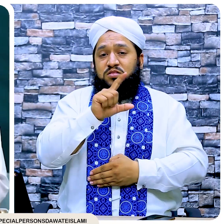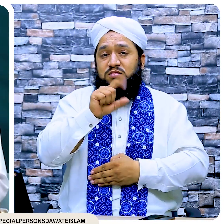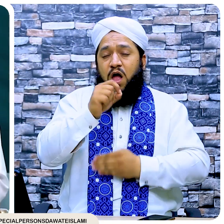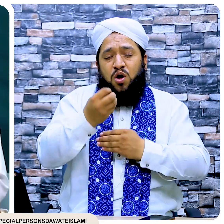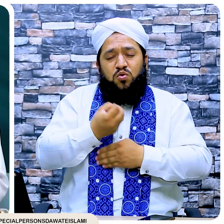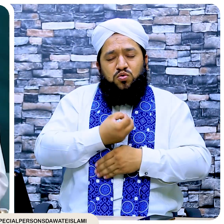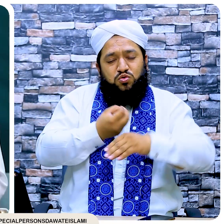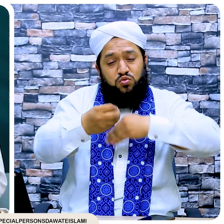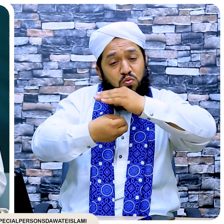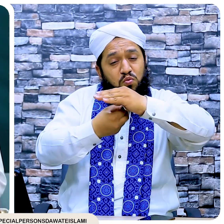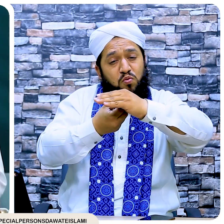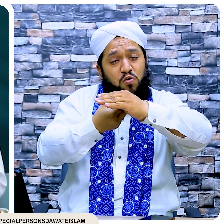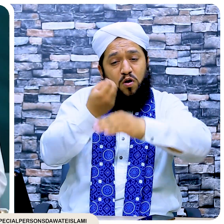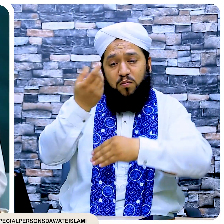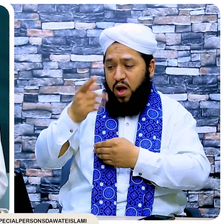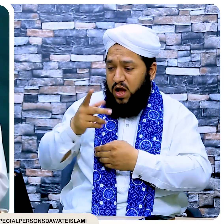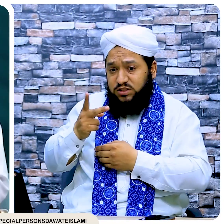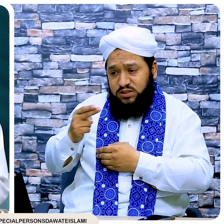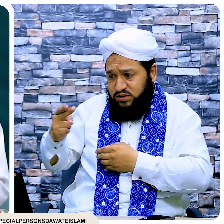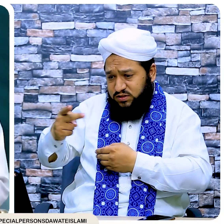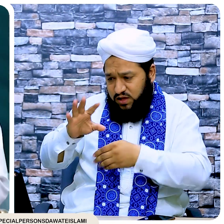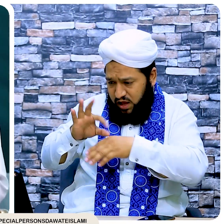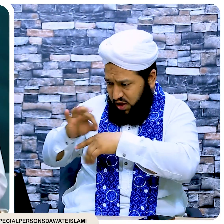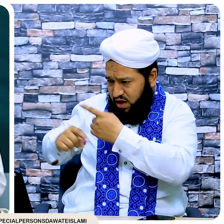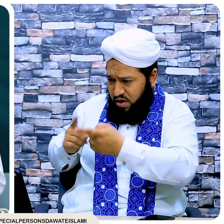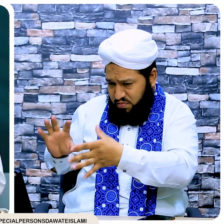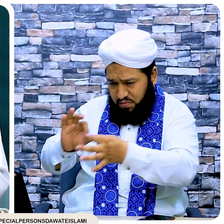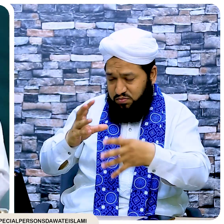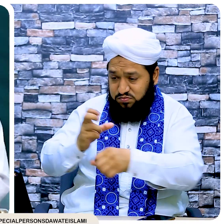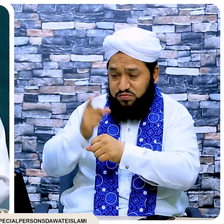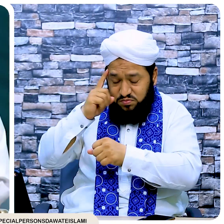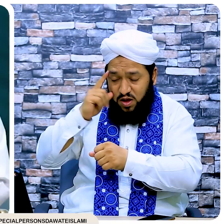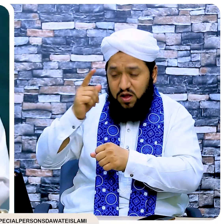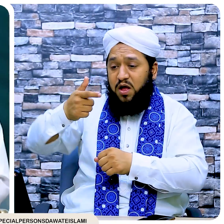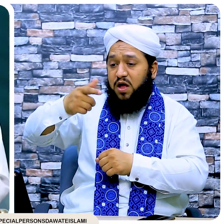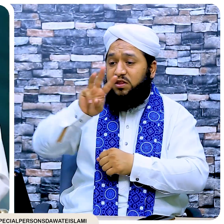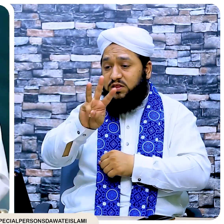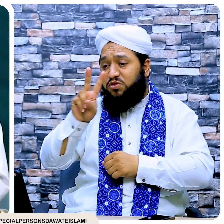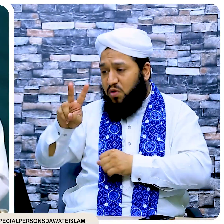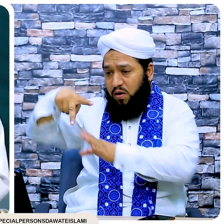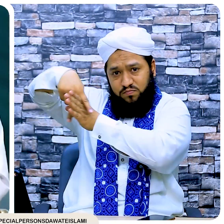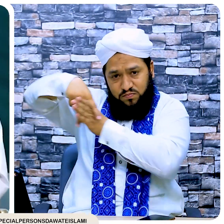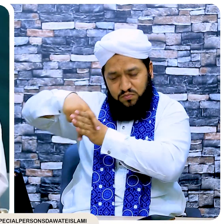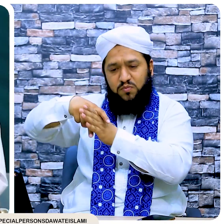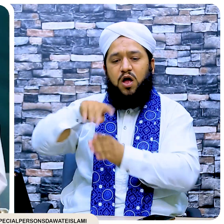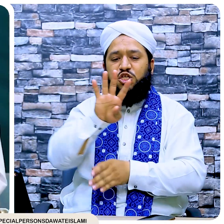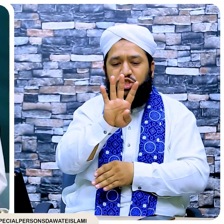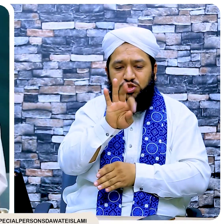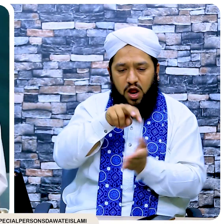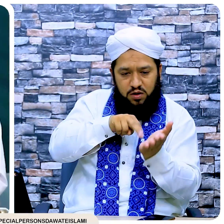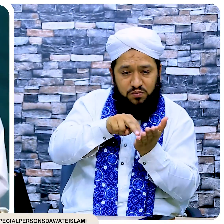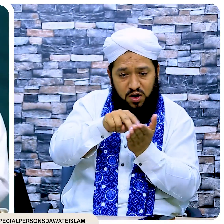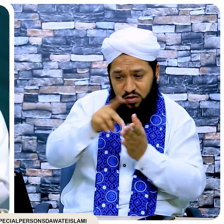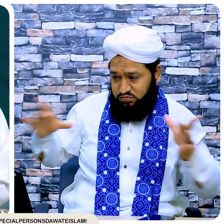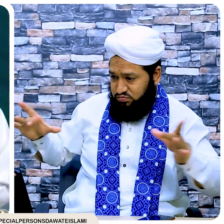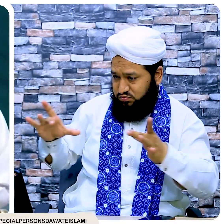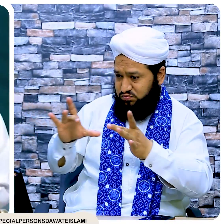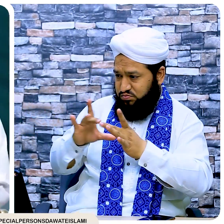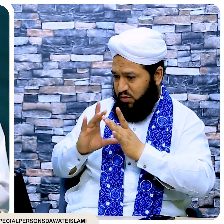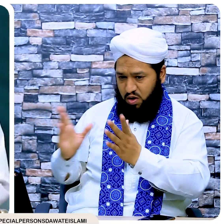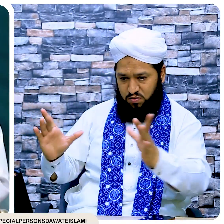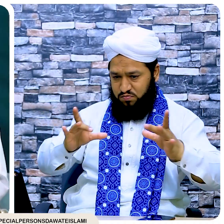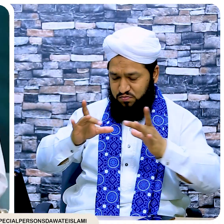اپنے 72 ساتھیوں یعنی 32 سواروں، 40 پیادوں کا لشکر اب ترتیب دیا جا رہا ہے۔ ان 72